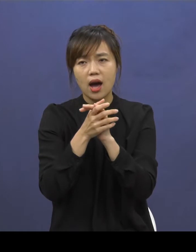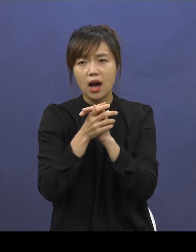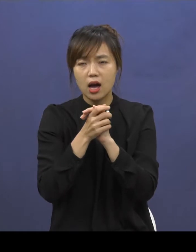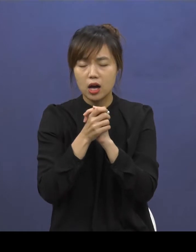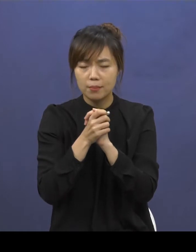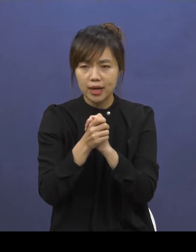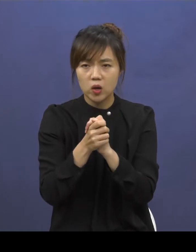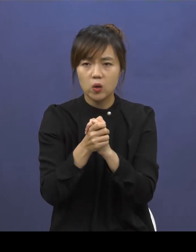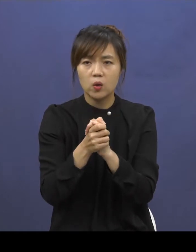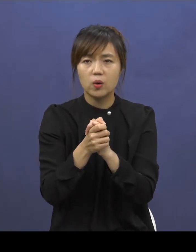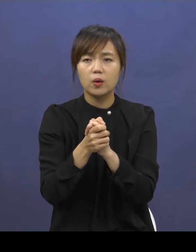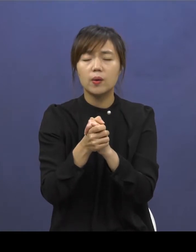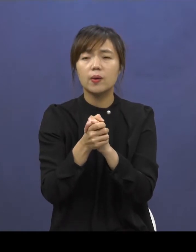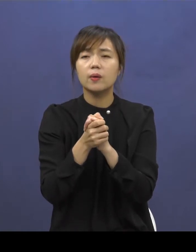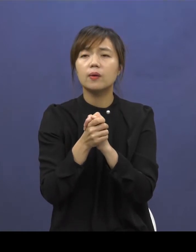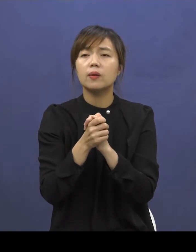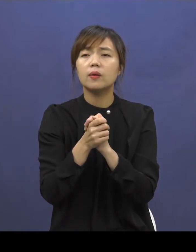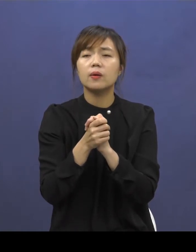기도하며